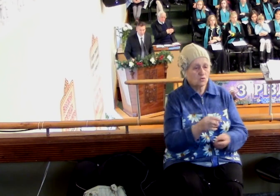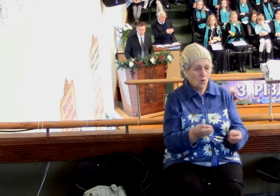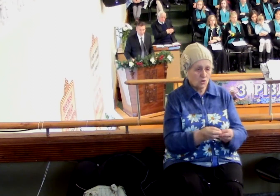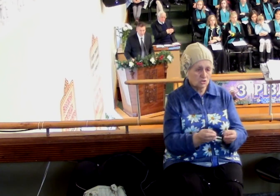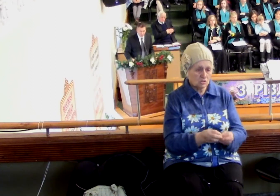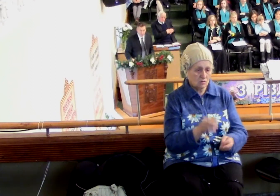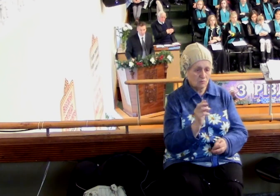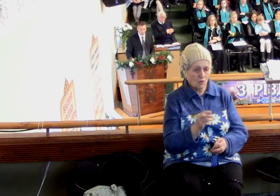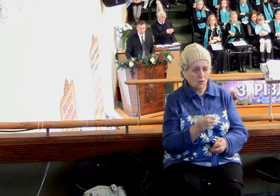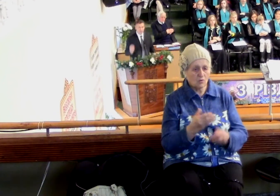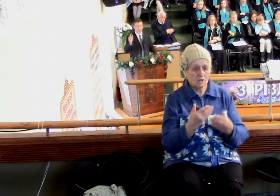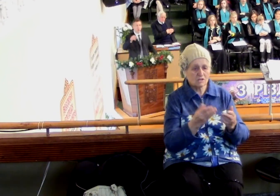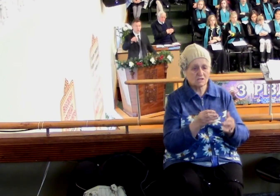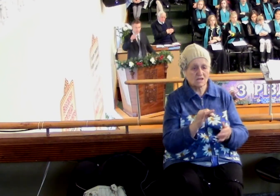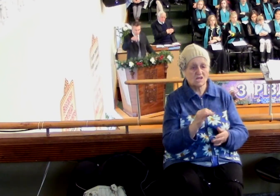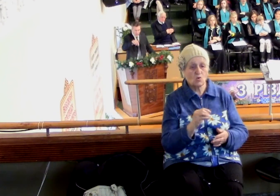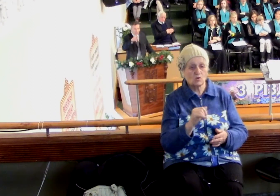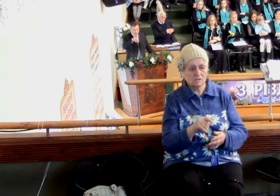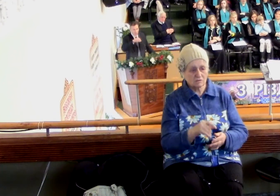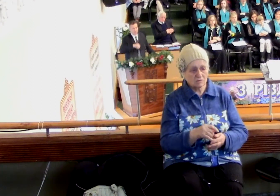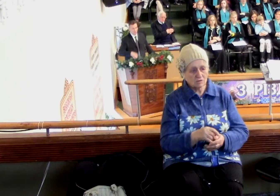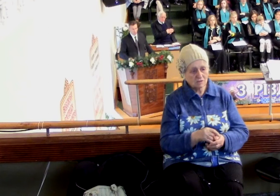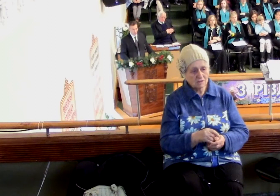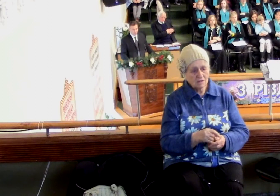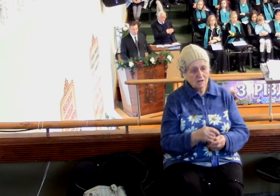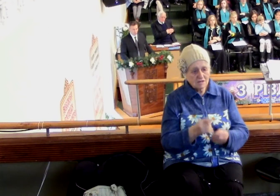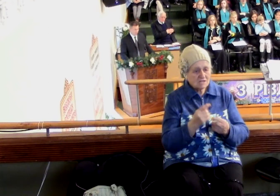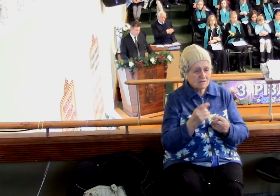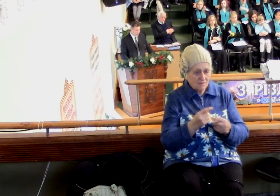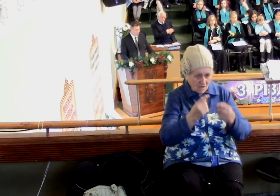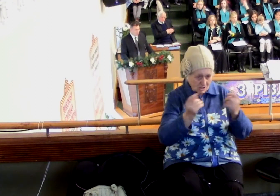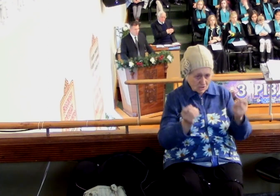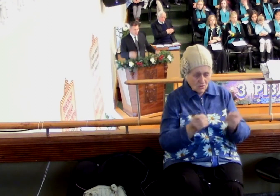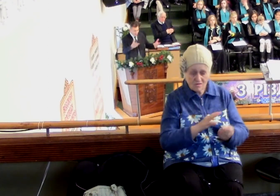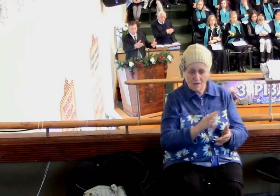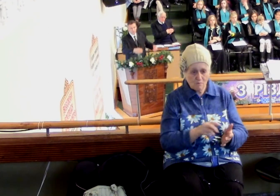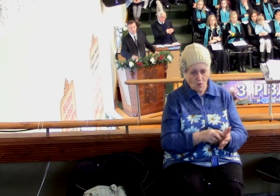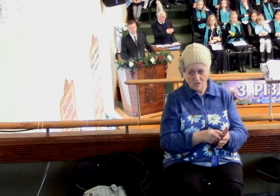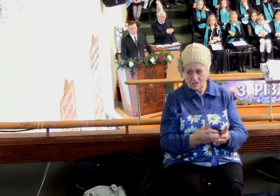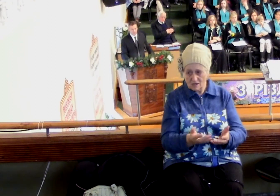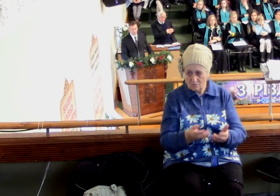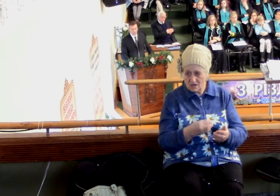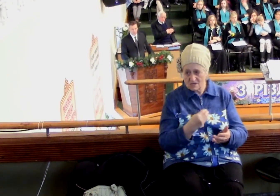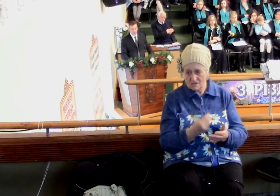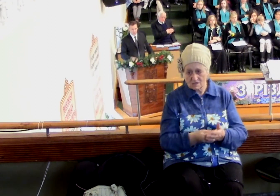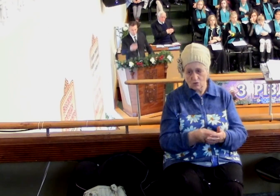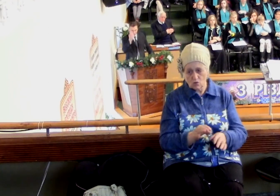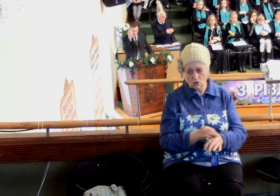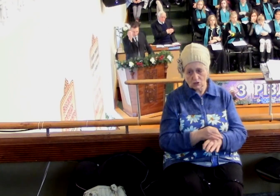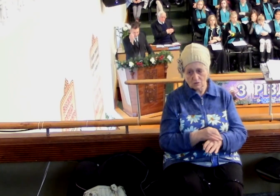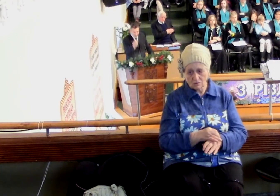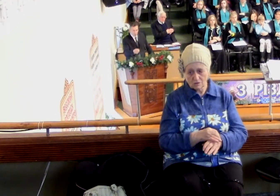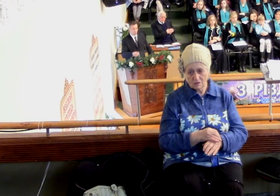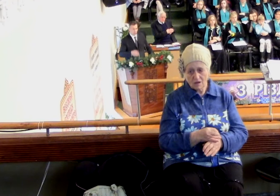Иосифу с вестью: «Не бойся принять Марию, жену твою». Почему? Она родит сына. Его